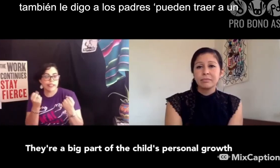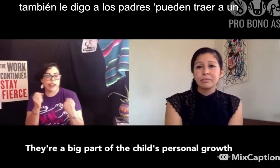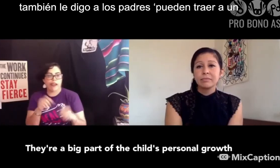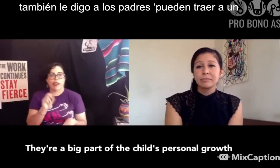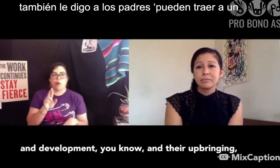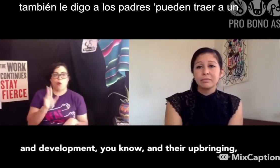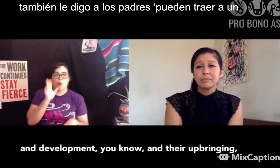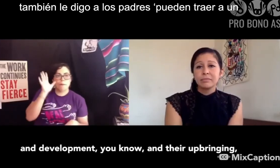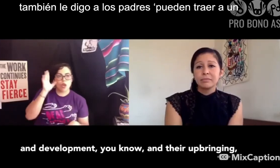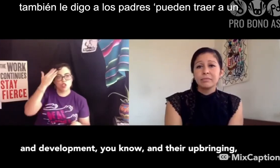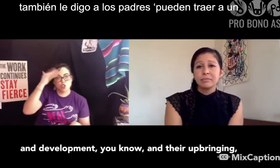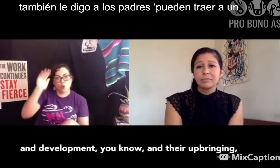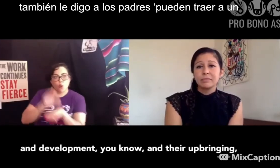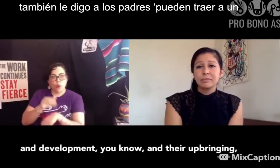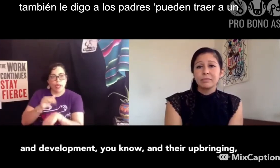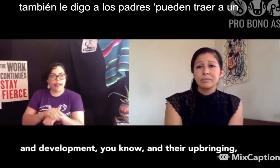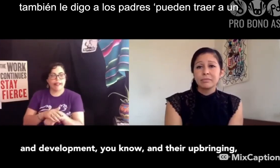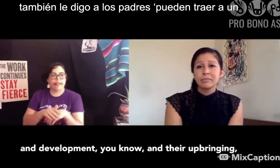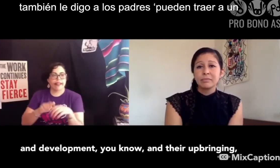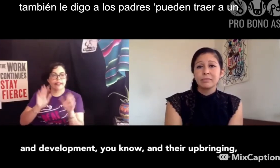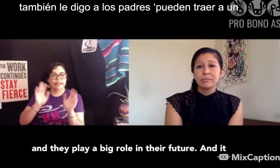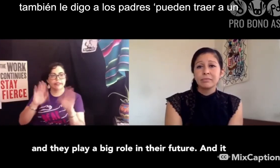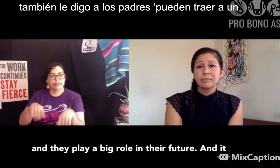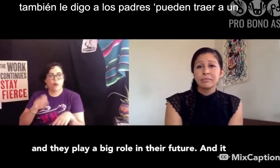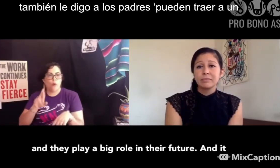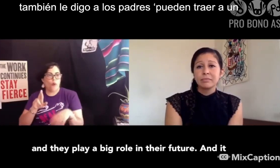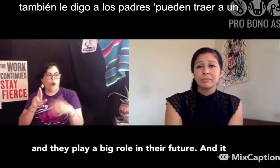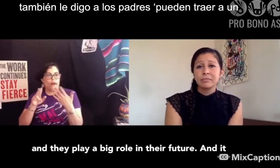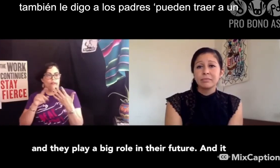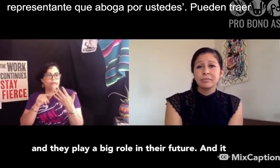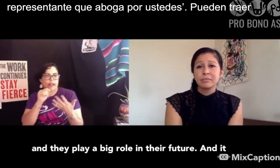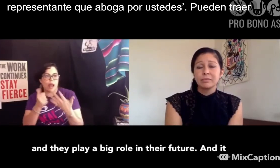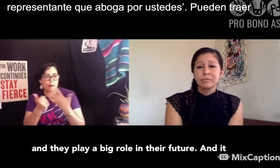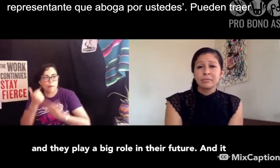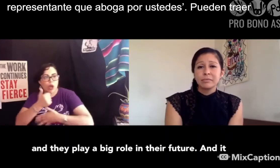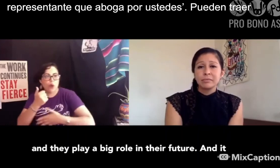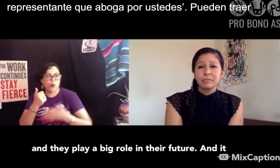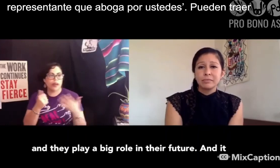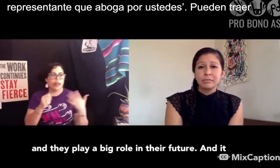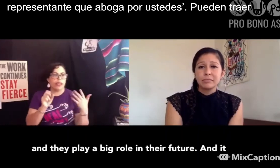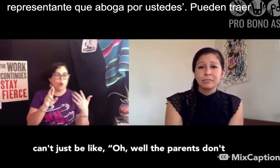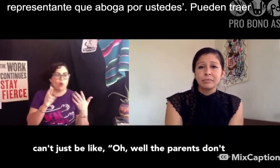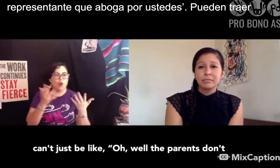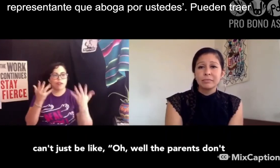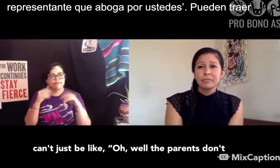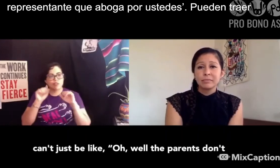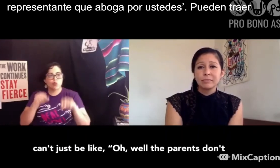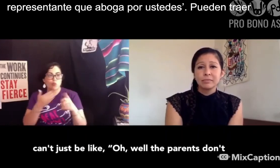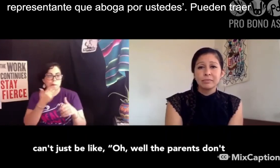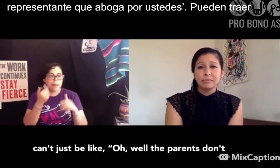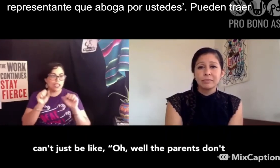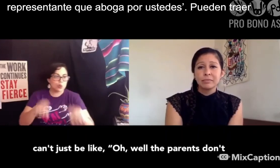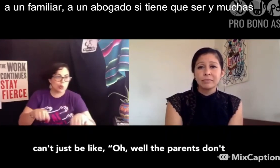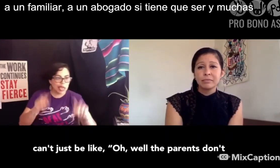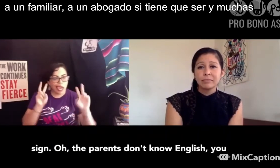veces también le digo a los padres, pueden traer a un representante que abogue por ustedes,